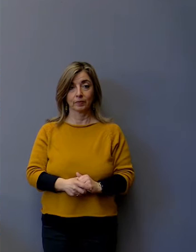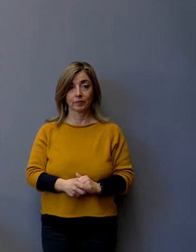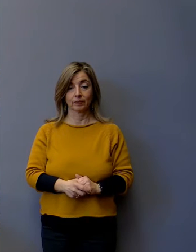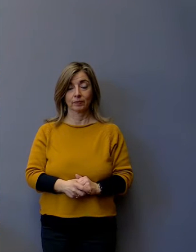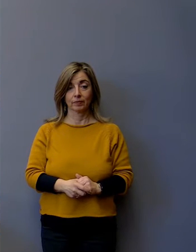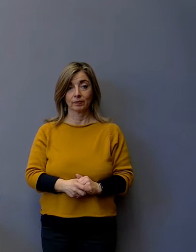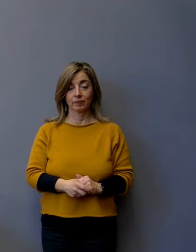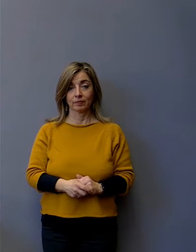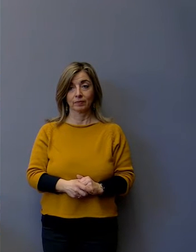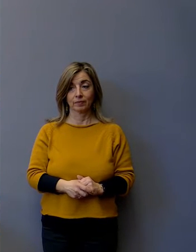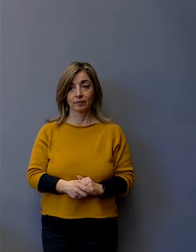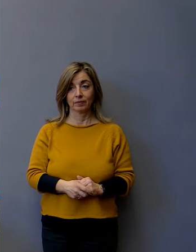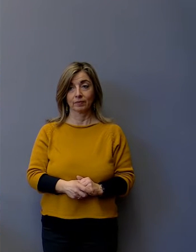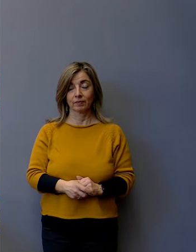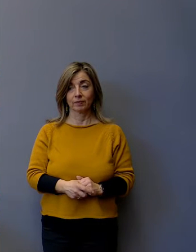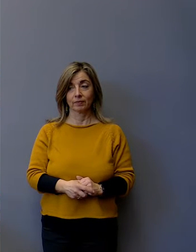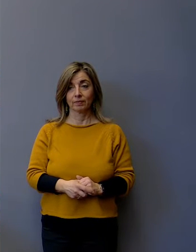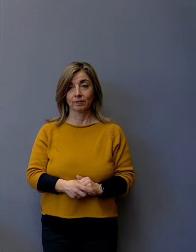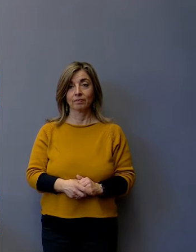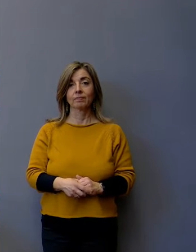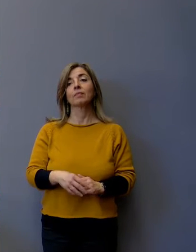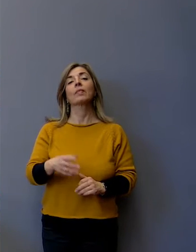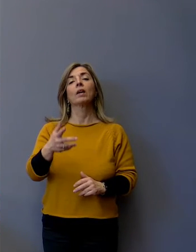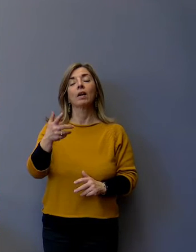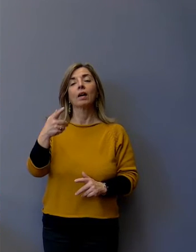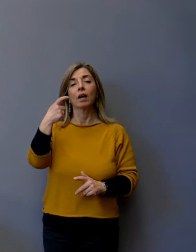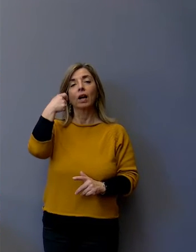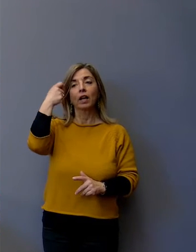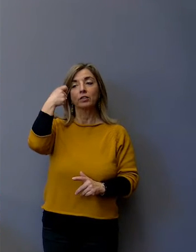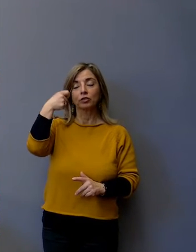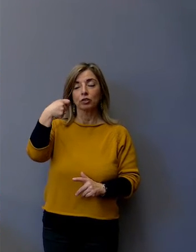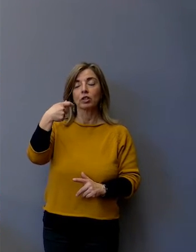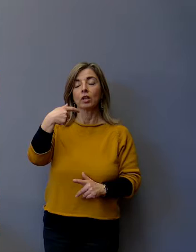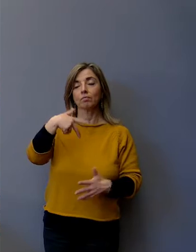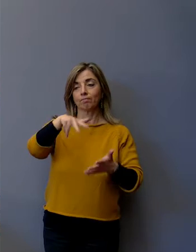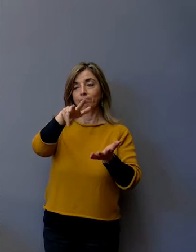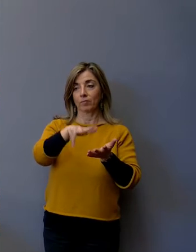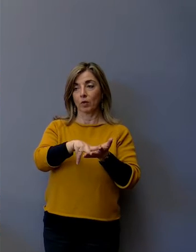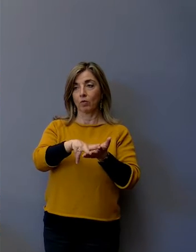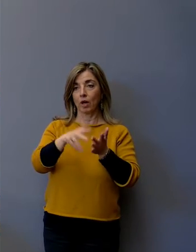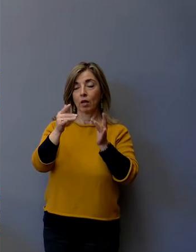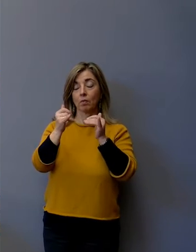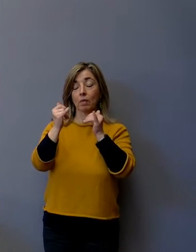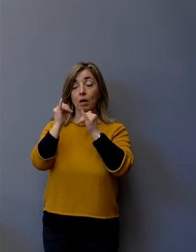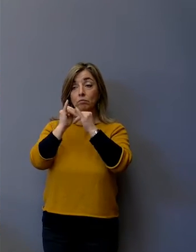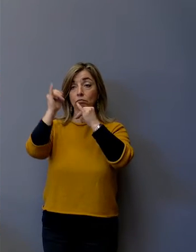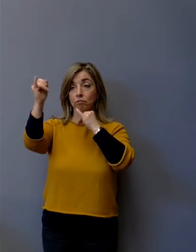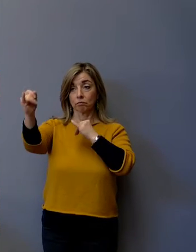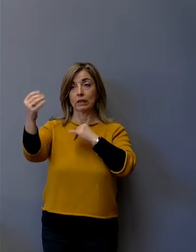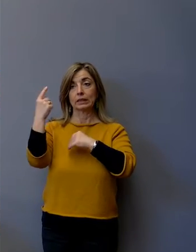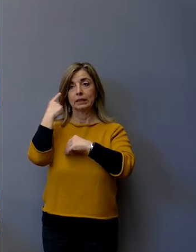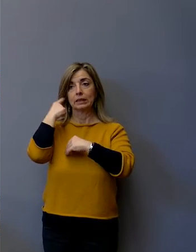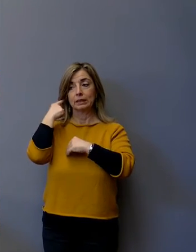l'intervento nello zerillo di regia confermo che noi da remoto sentiamo ha una rosa rossa